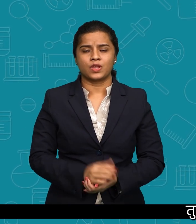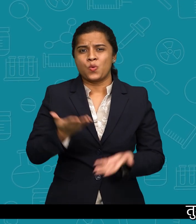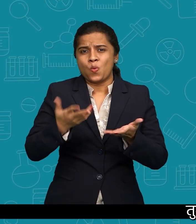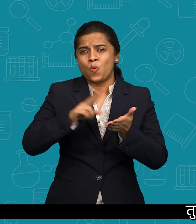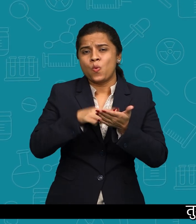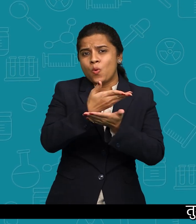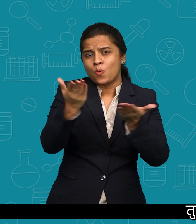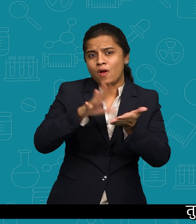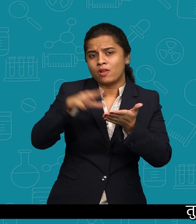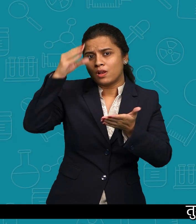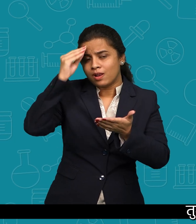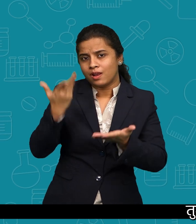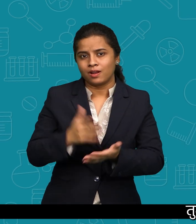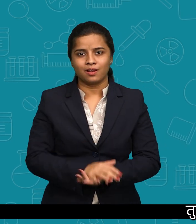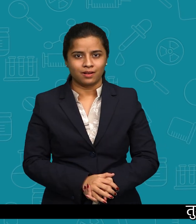तुम्ही काय शिकलात?